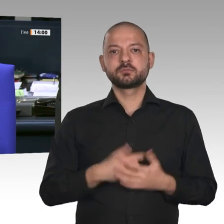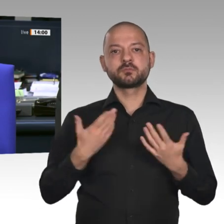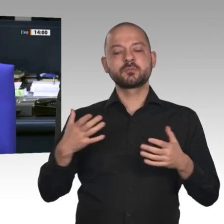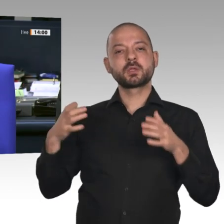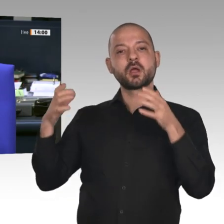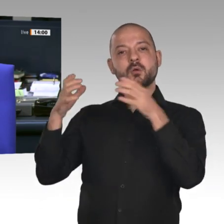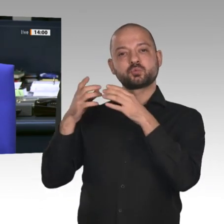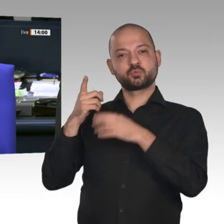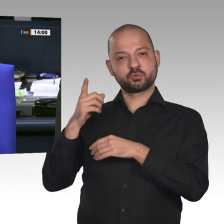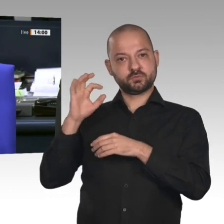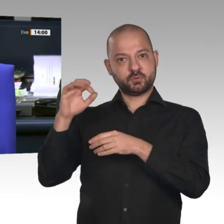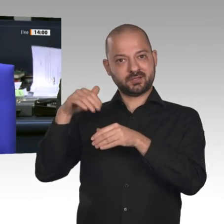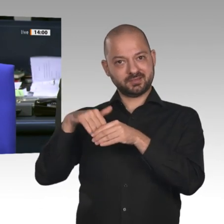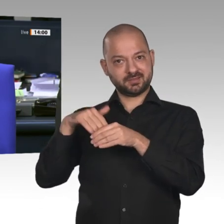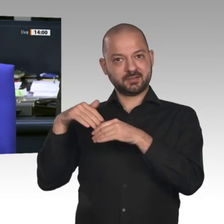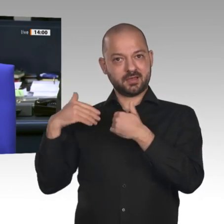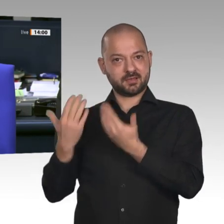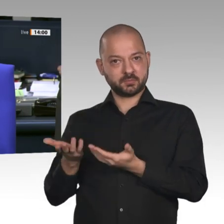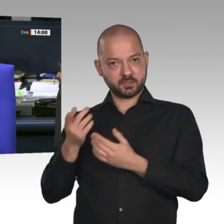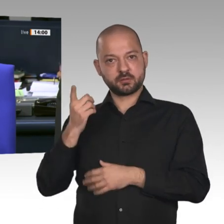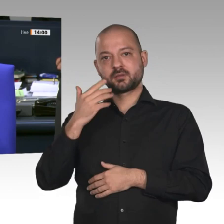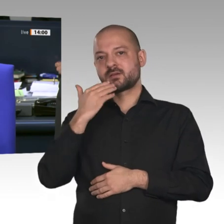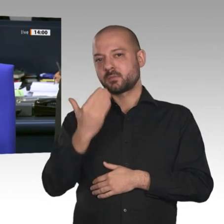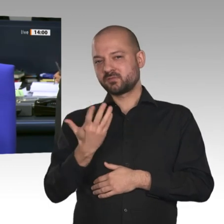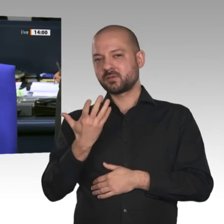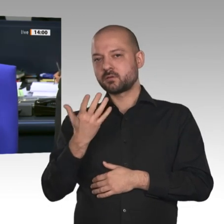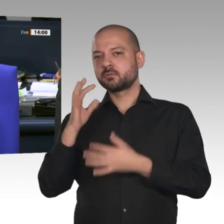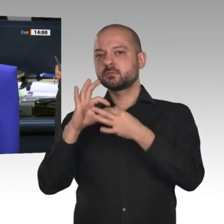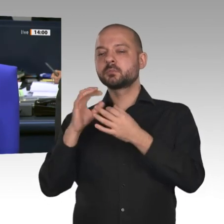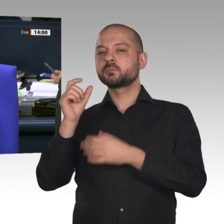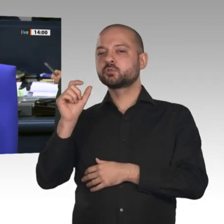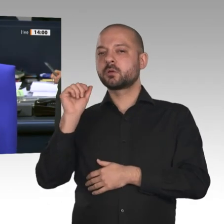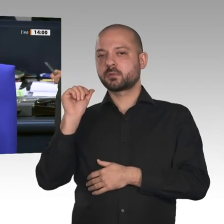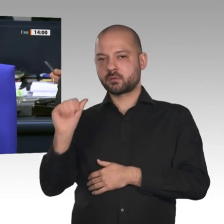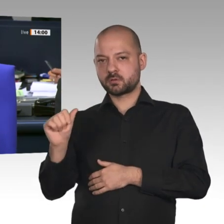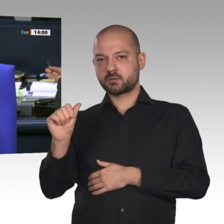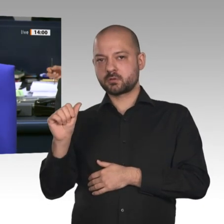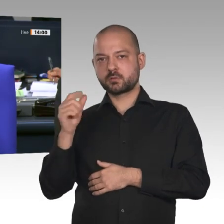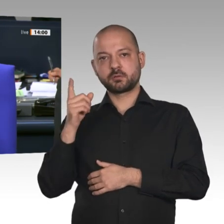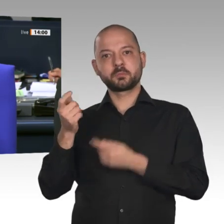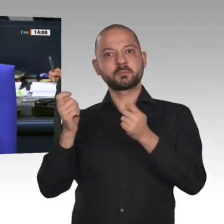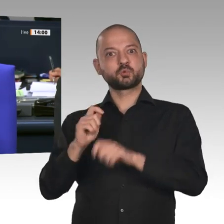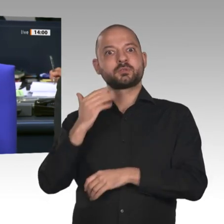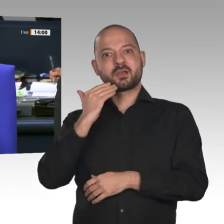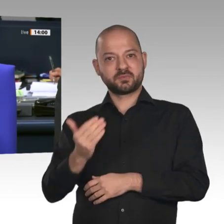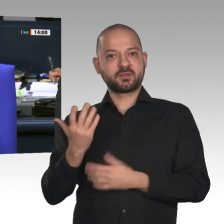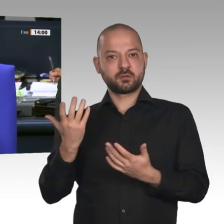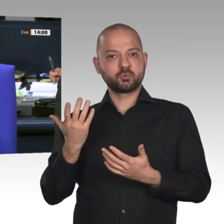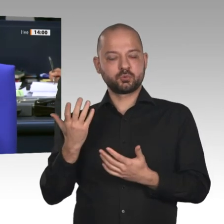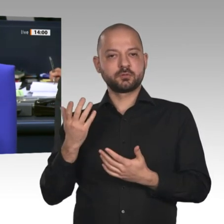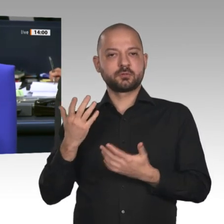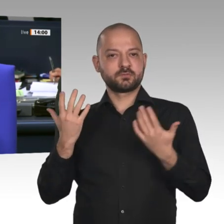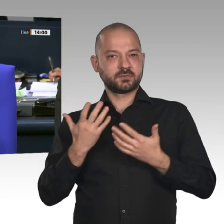Staatsangehörigkeitsgesetzes. Der Ausschuss für Inneres und Heimat empfiehlt unter Buchstabe A seiner Beschlussempfehlung